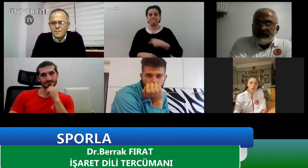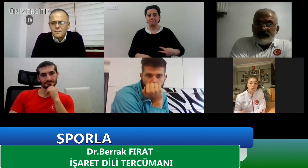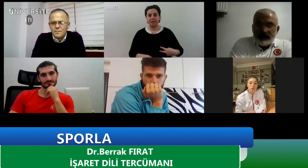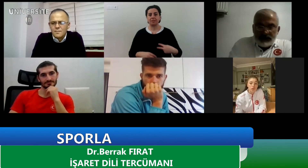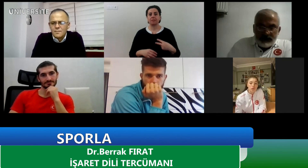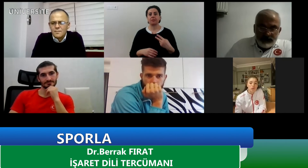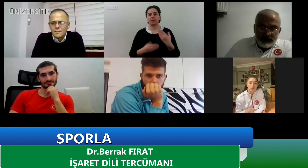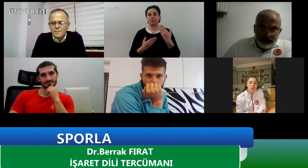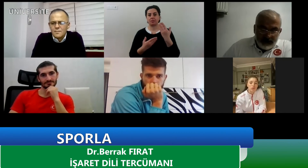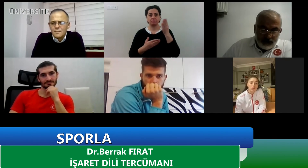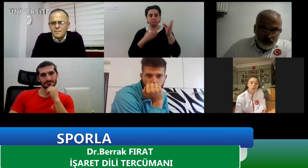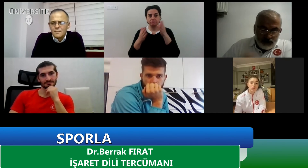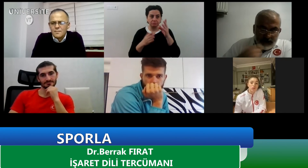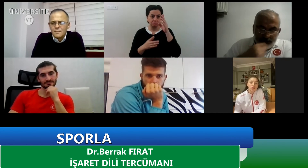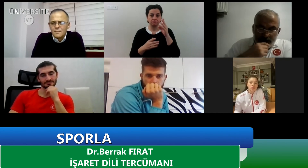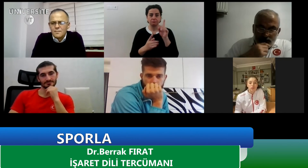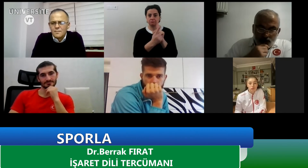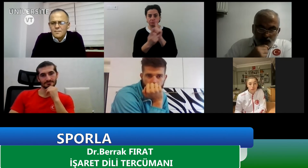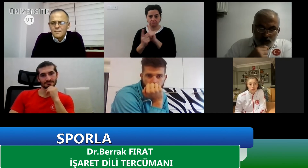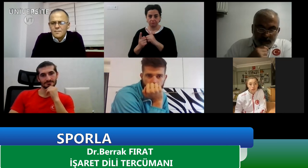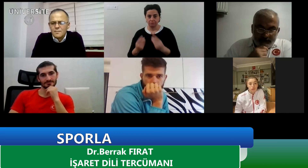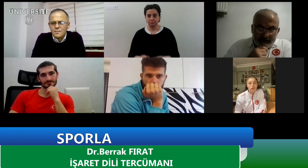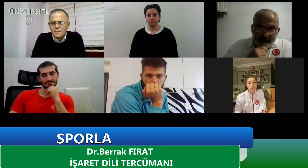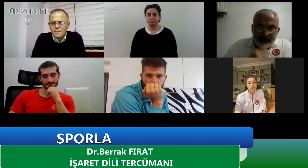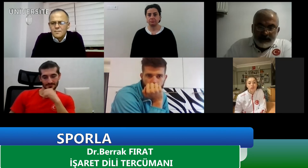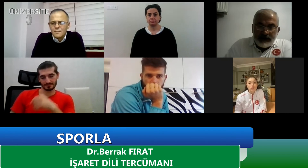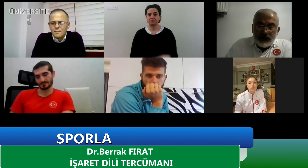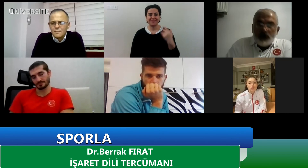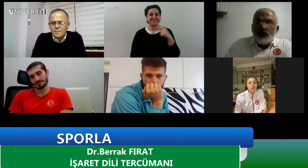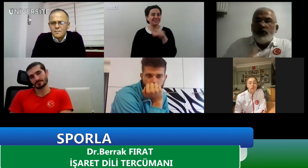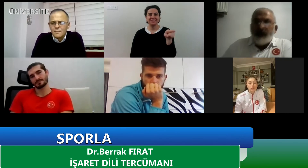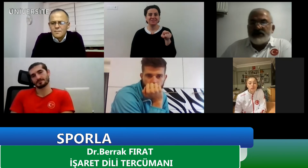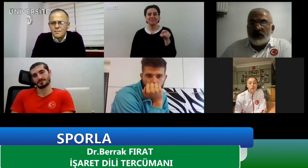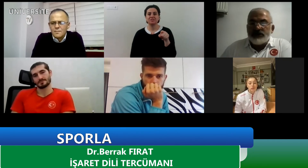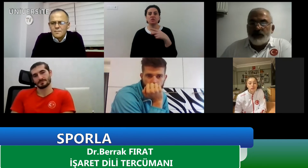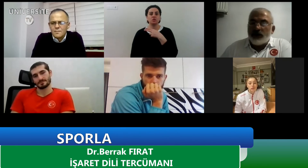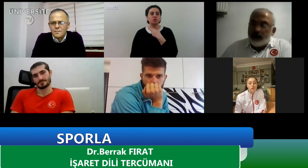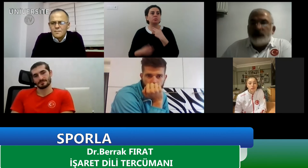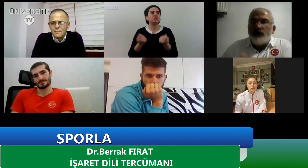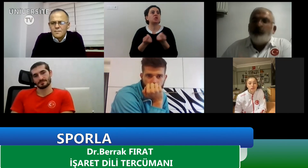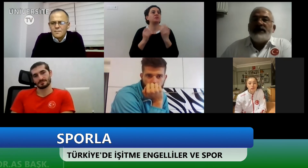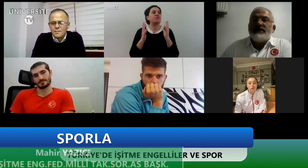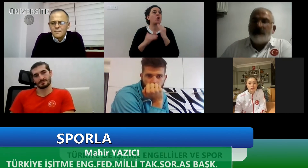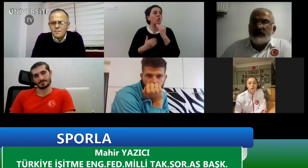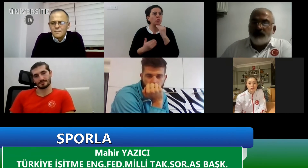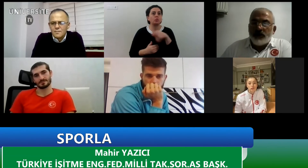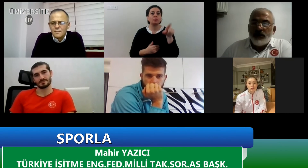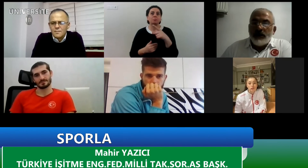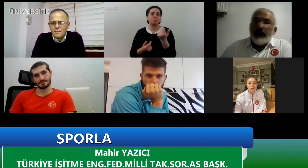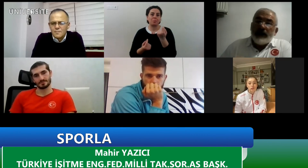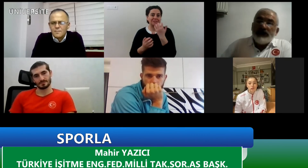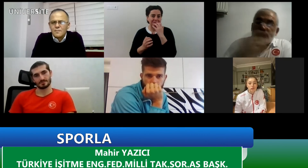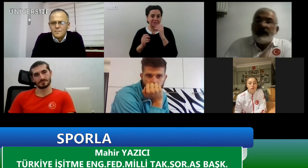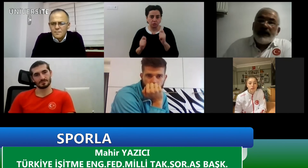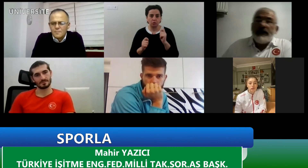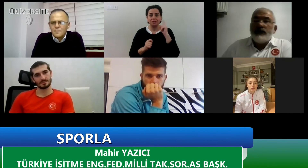girdik. Şimdi çocuklar biraz önce konuşmalarında dediler ki kulüplerde çalışma yok. Evet kulüplerde çalışma yok.